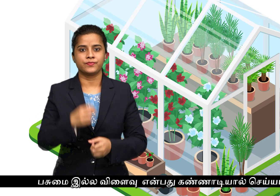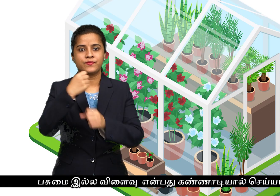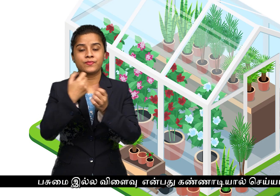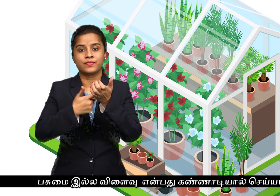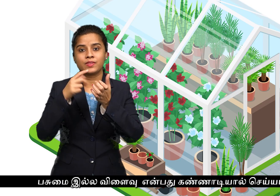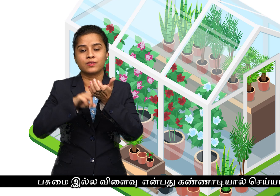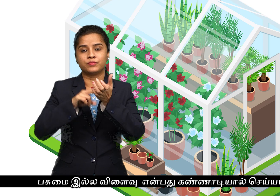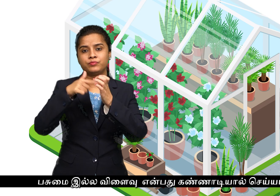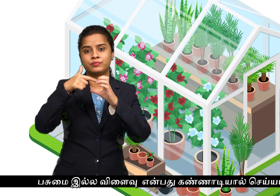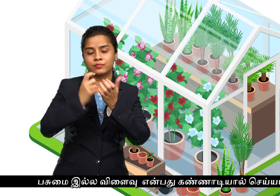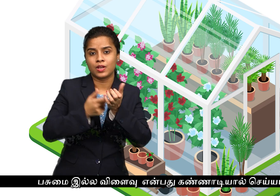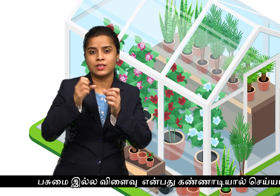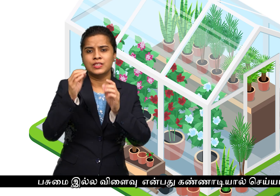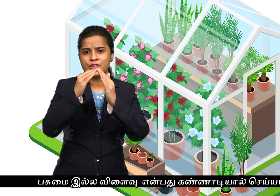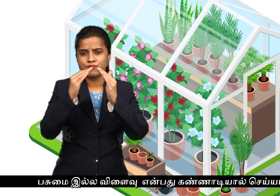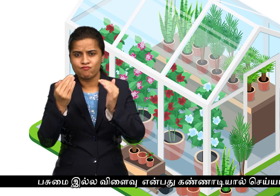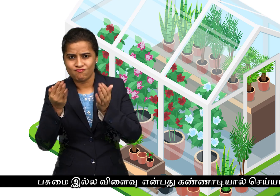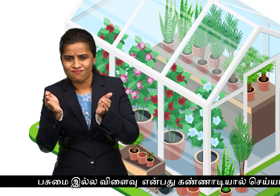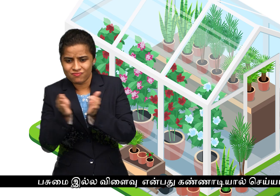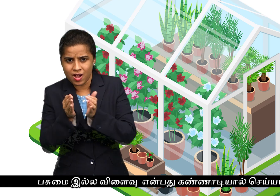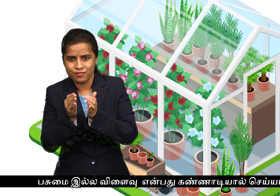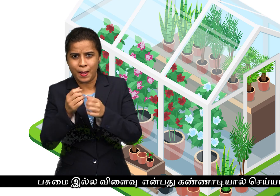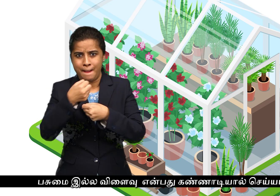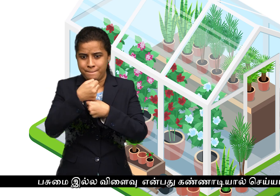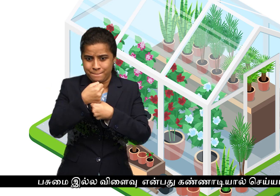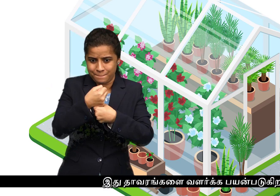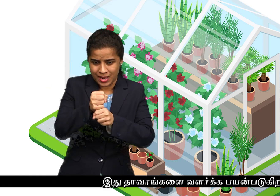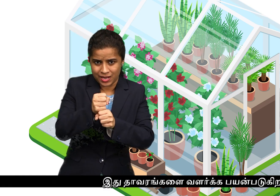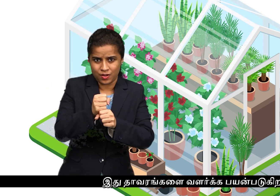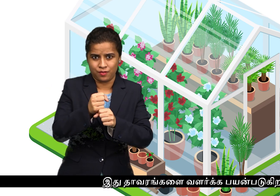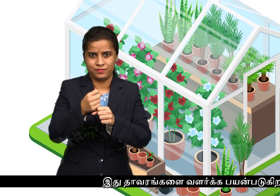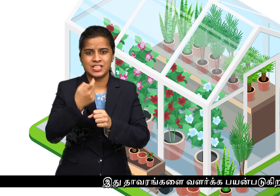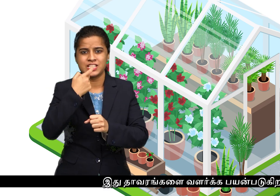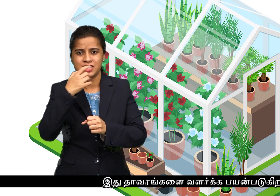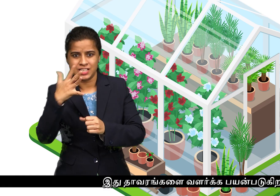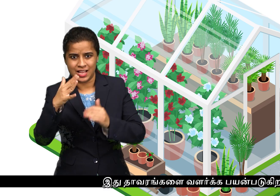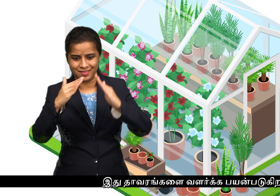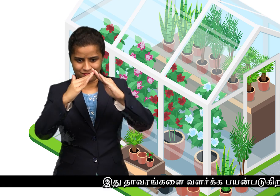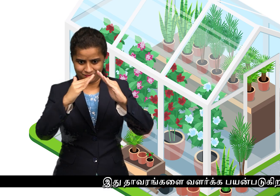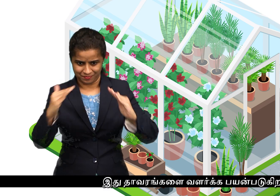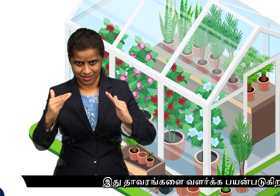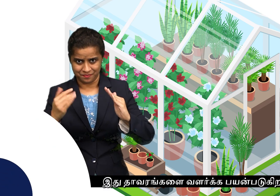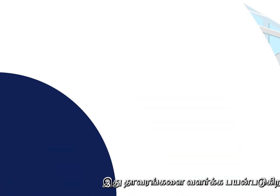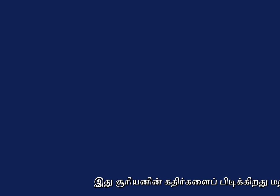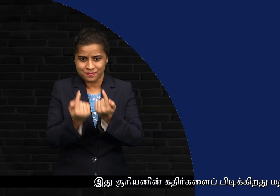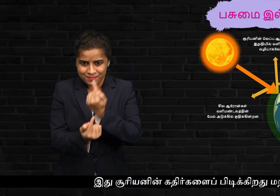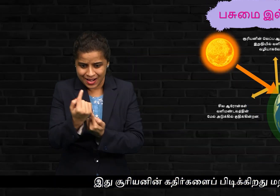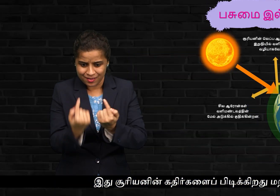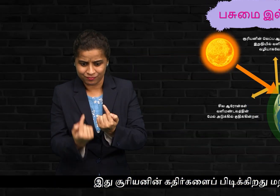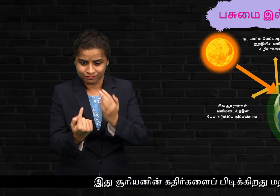பசுமை இல்லா விளைவு என்பது கண்ணாடியால் செய்யப்பட்ட சிறிய வீடு. இது தாவரங்களை வளர்க்க பயன்படுகிறது. இது